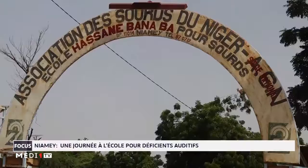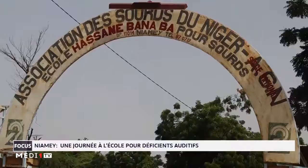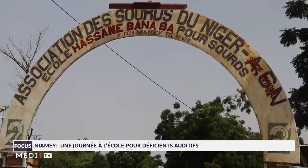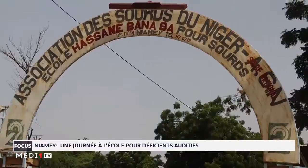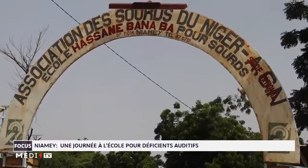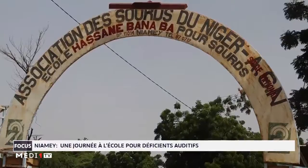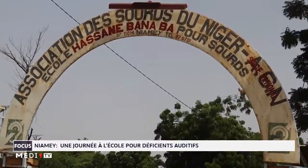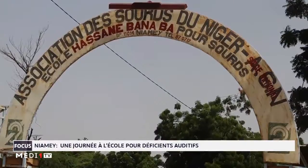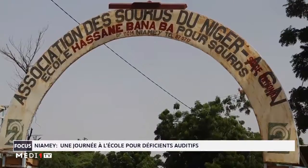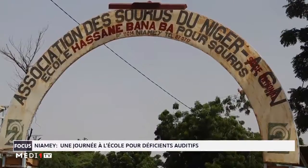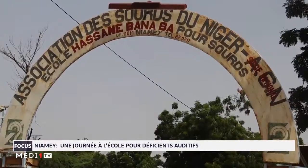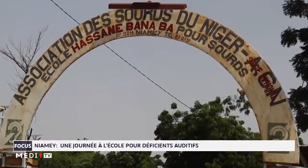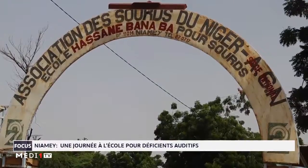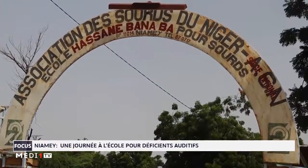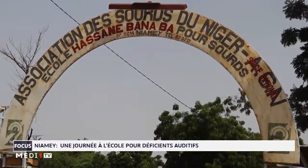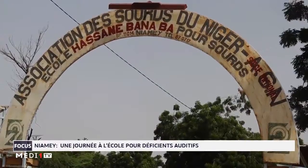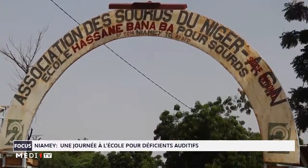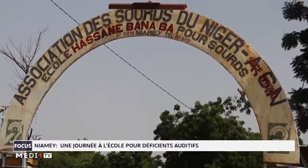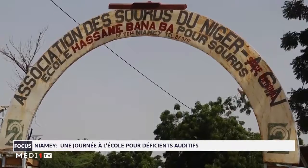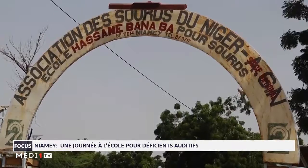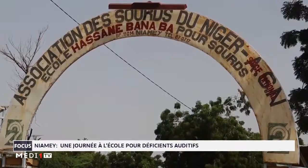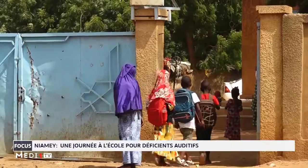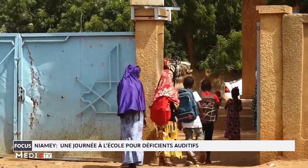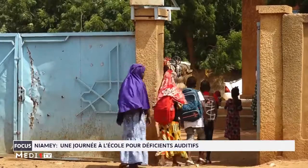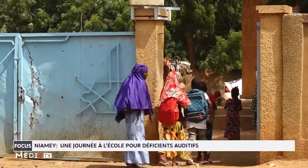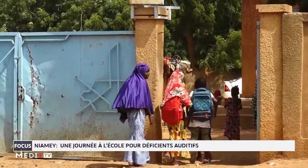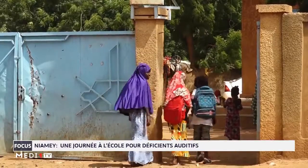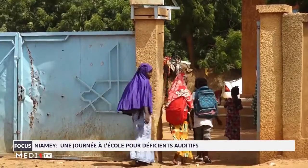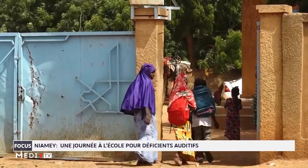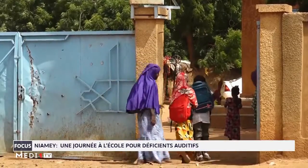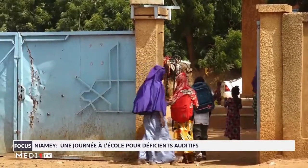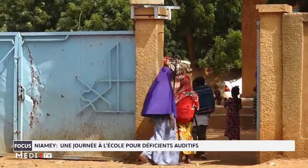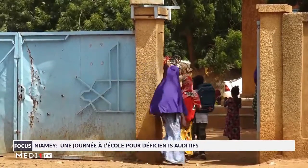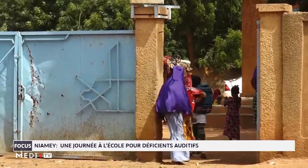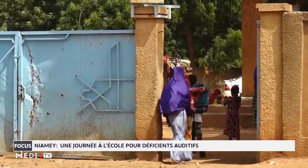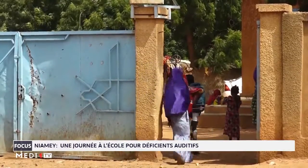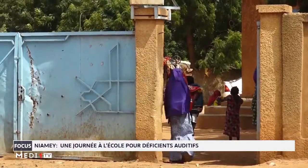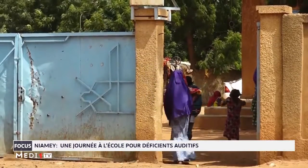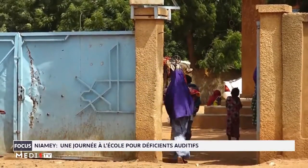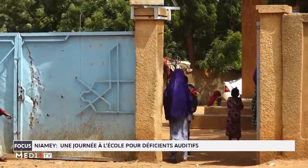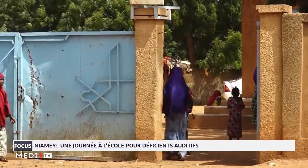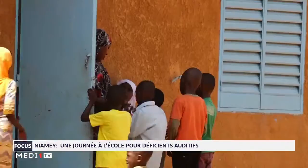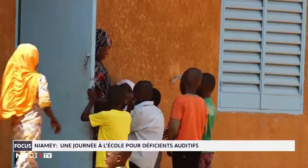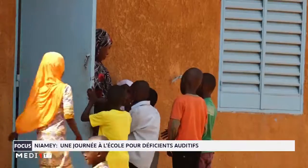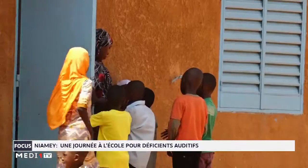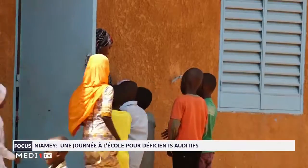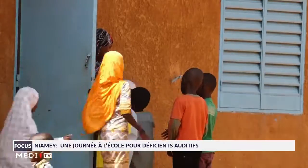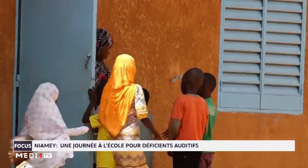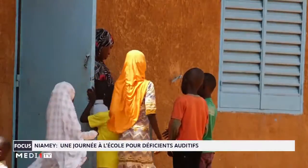Cela fait quelques jours que les cours ont repris à l'école Hassan Banaba de Niamey. À l'instar des autres établissements, ce sont des centaines